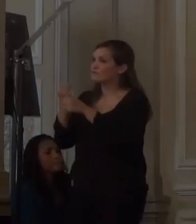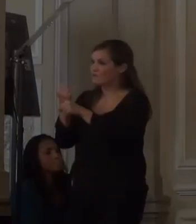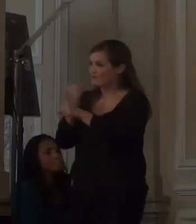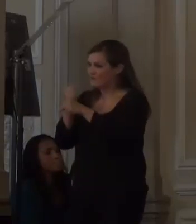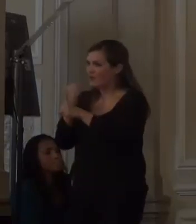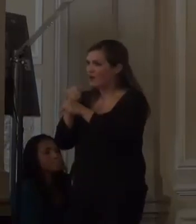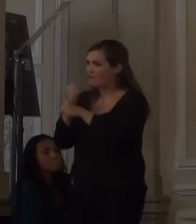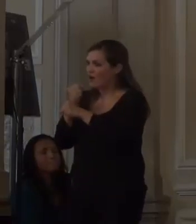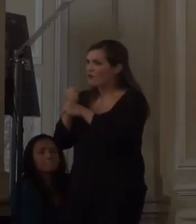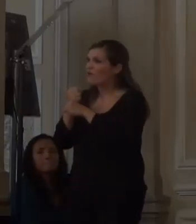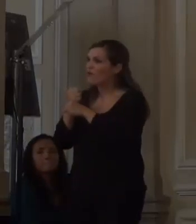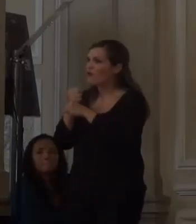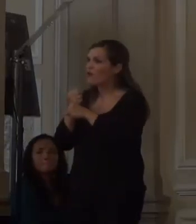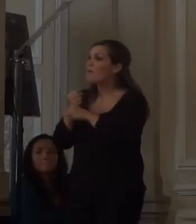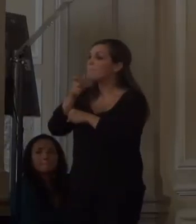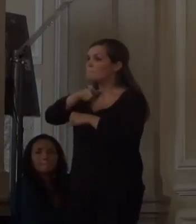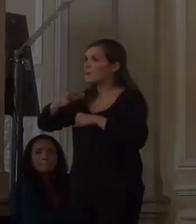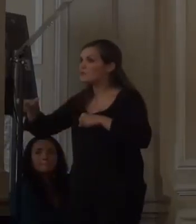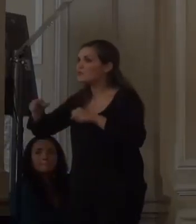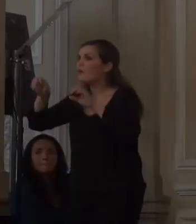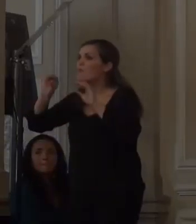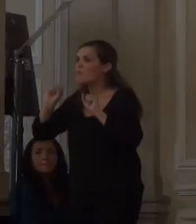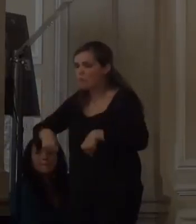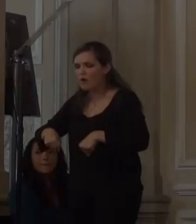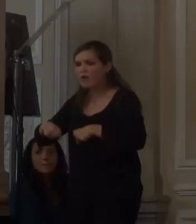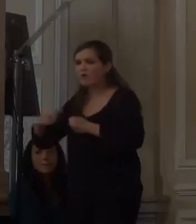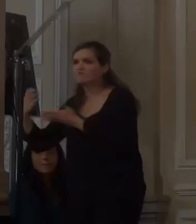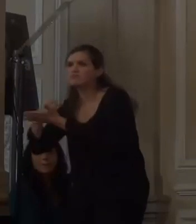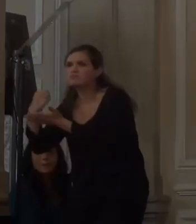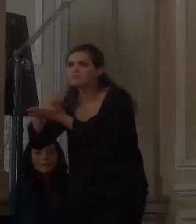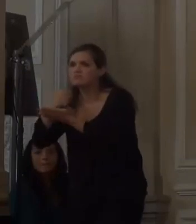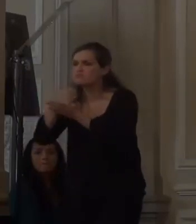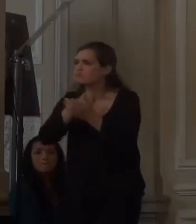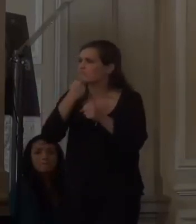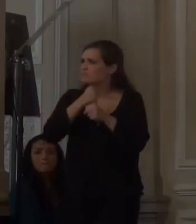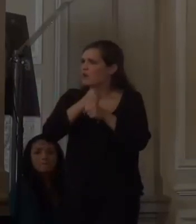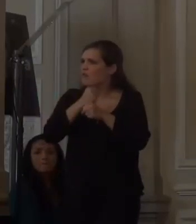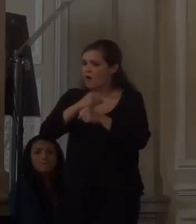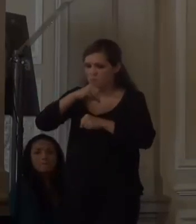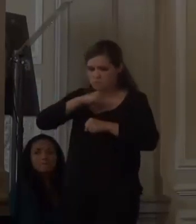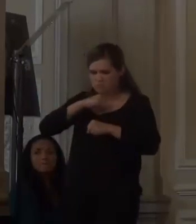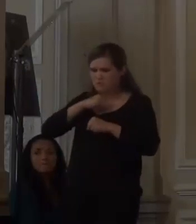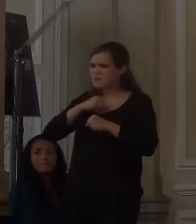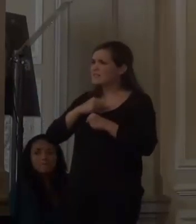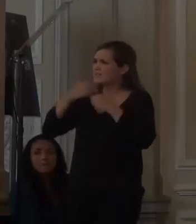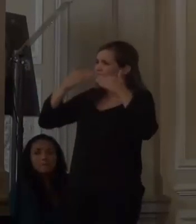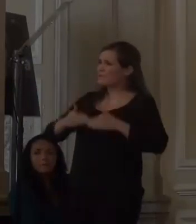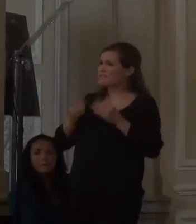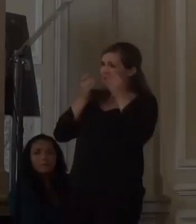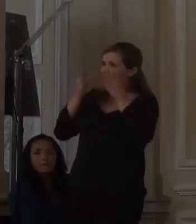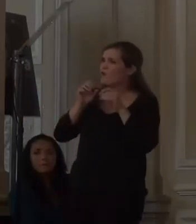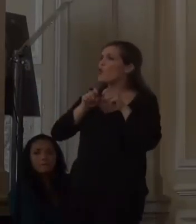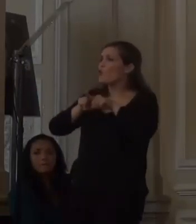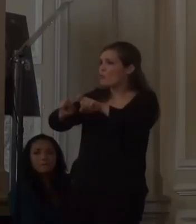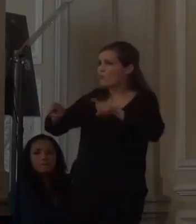de ingresos flexibles para quienes tengan una discapacidad severa o múltiple.